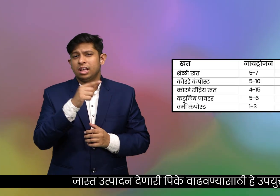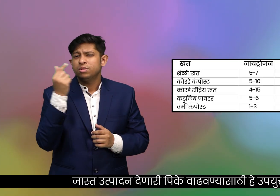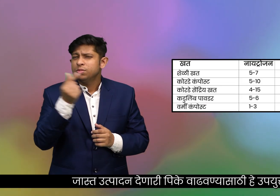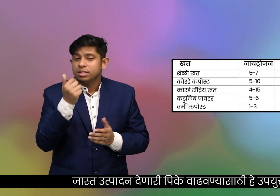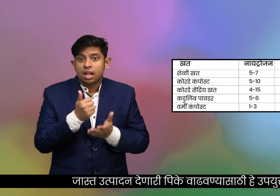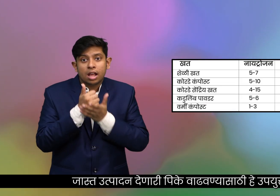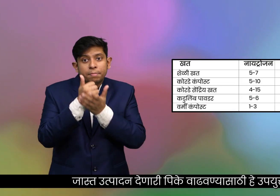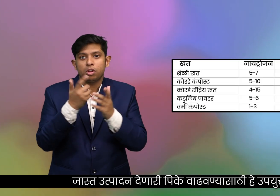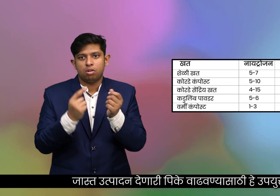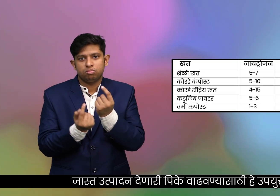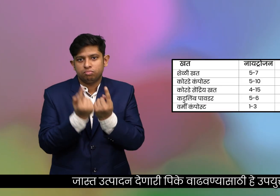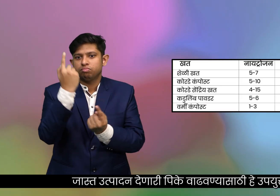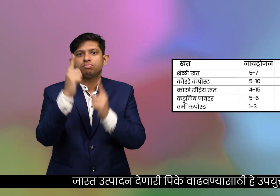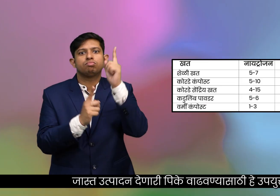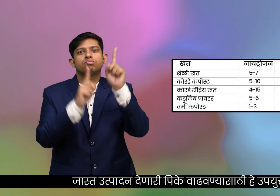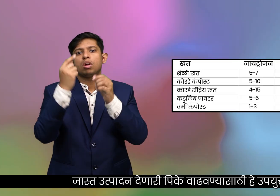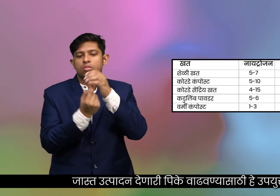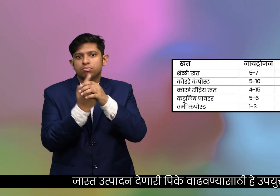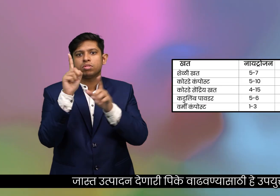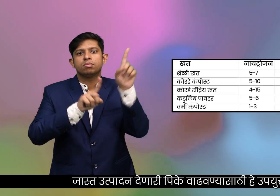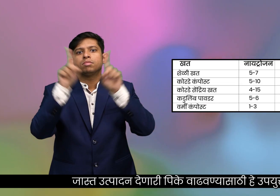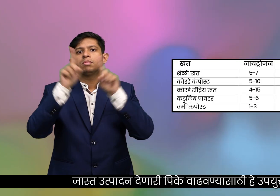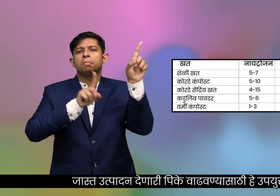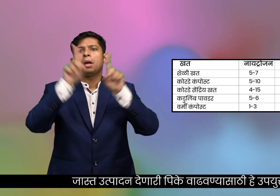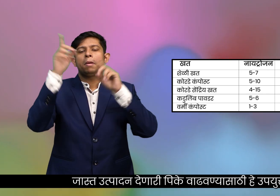जास्त उत्पादन देणारी पिके वाढवण्यासाठी हे उपयुक्त आहे.